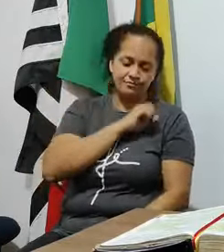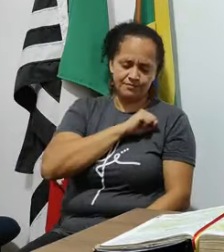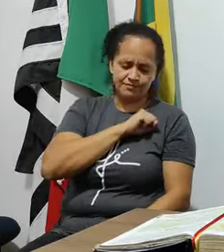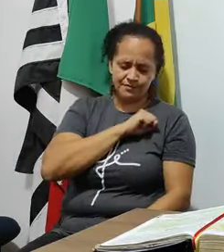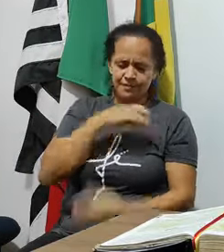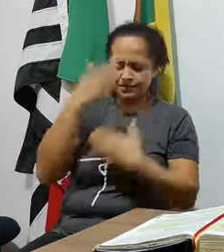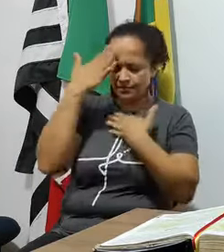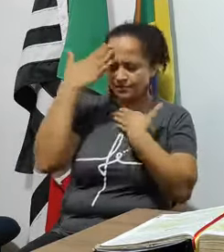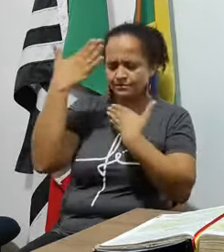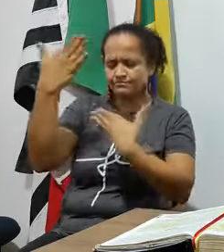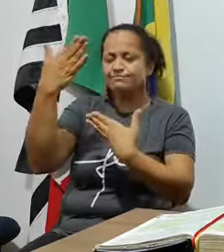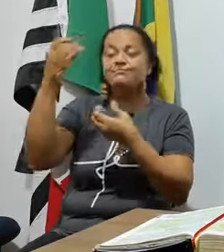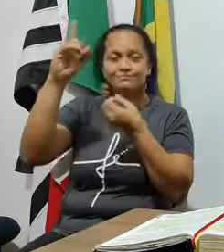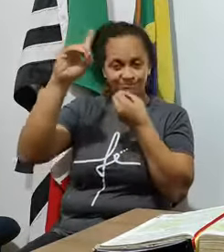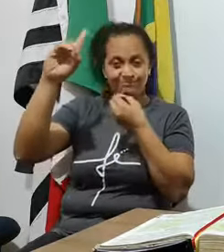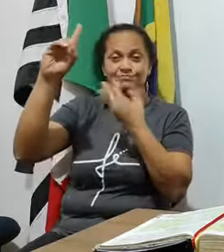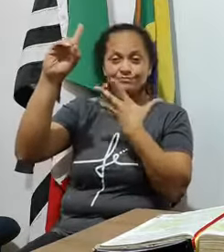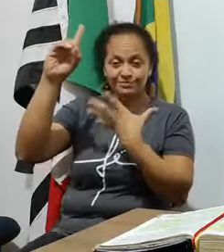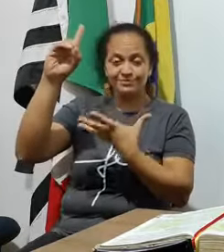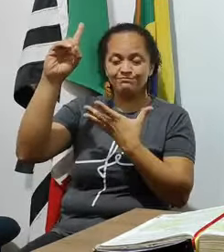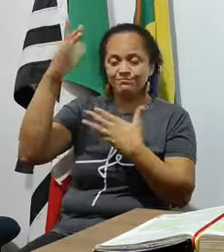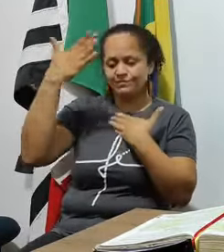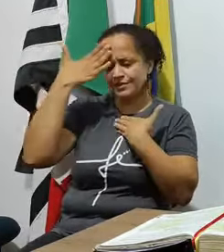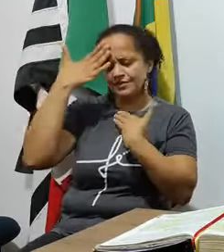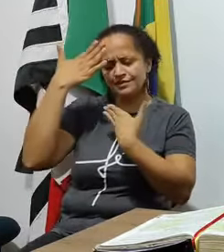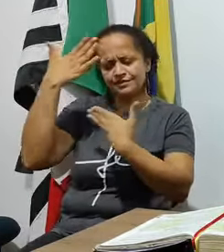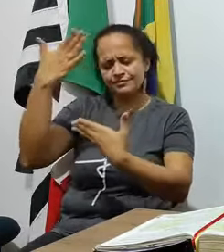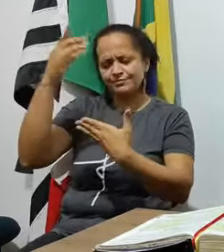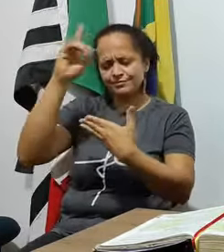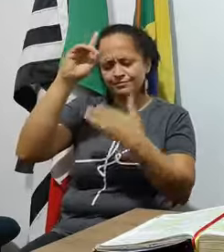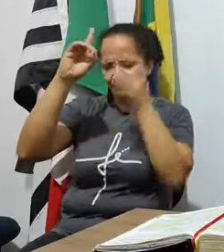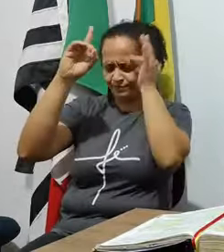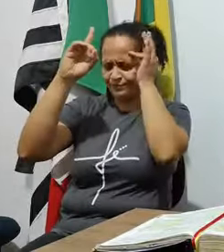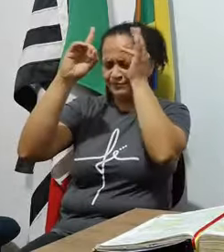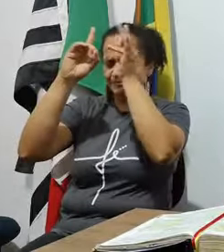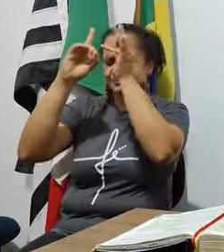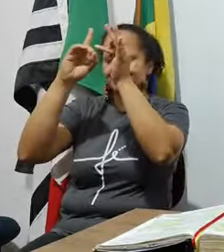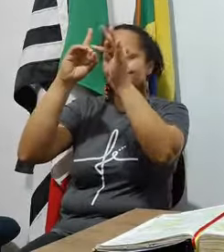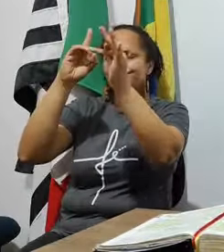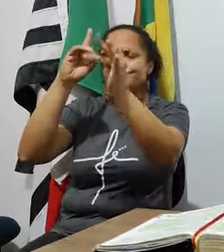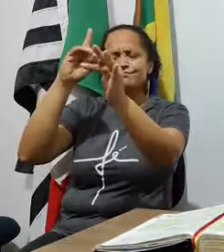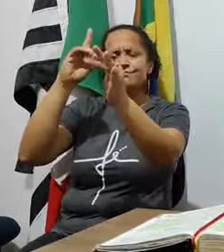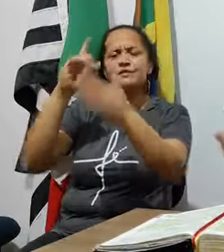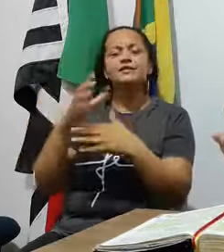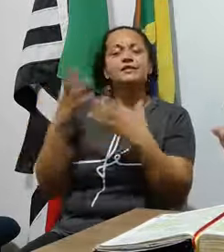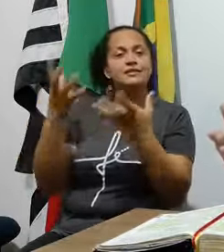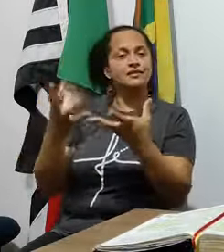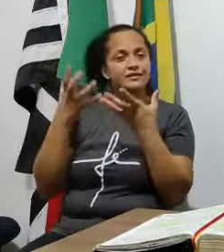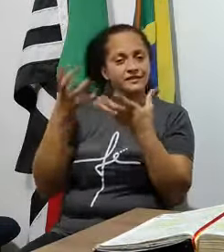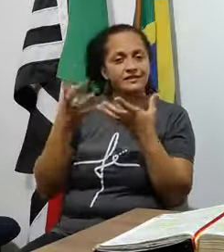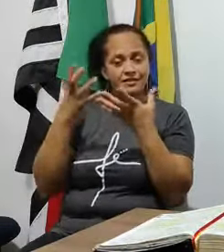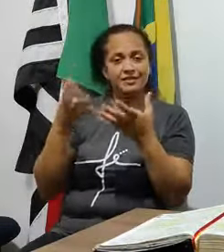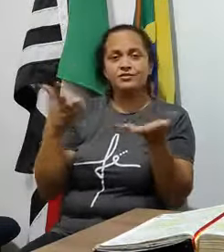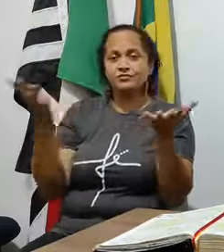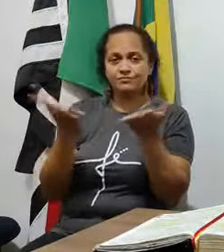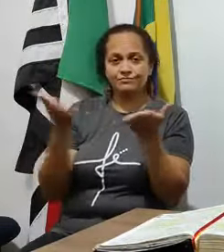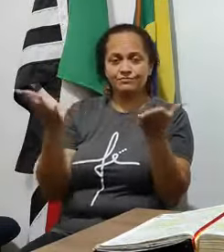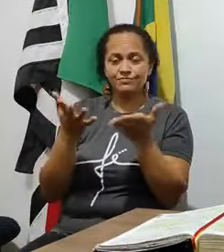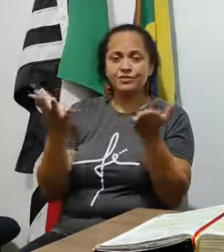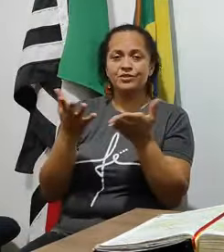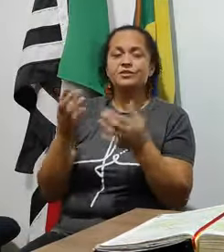agradecer pela tua bondade, te agradecer pela tua fidelidade. E eu quero aqui colocar essa live diante